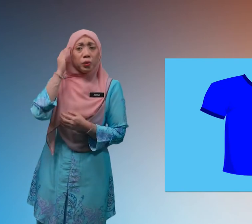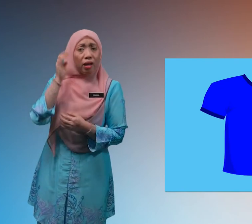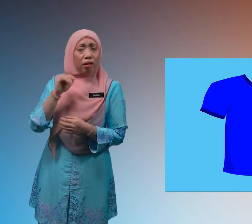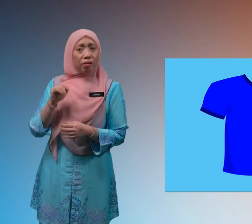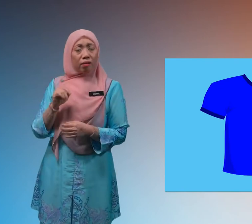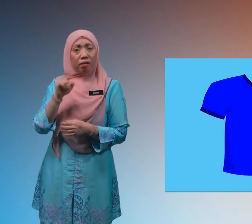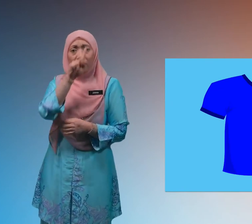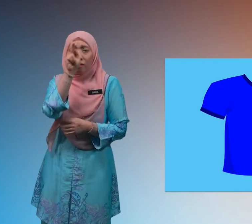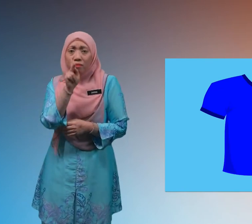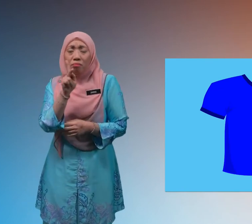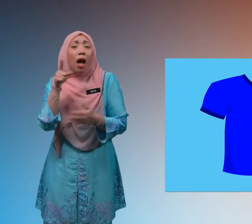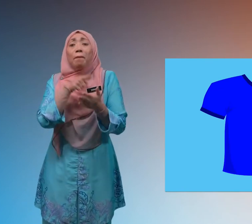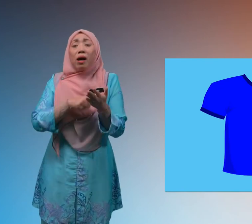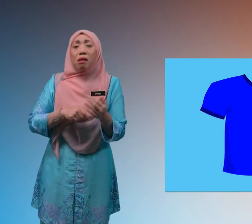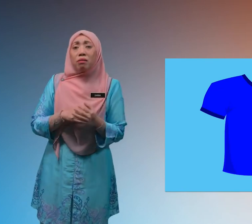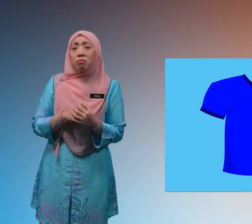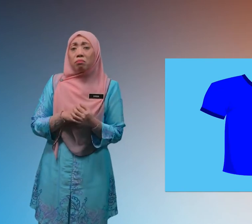tahukah? Apa?